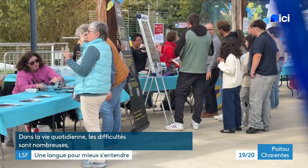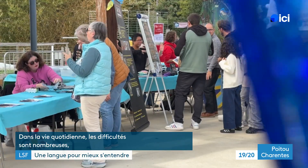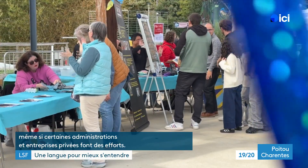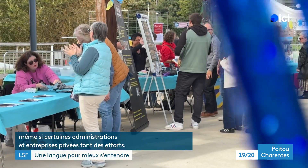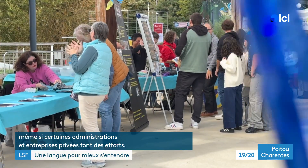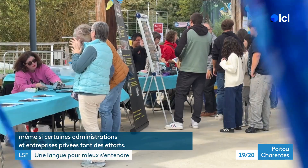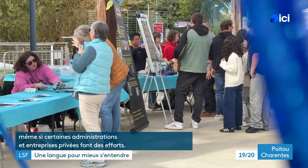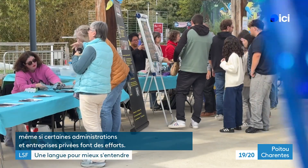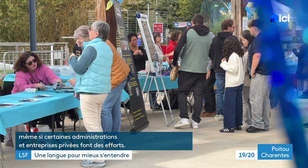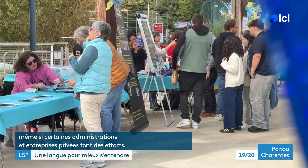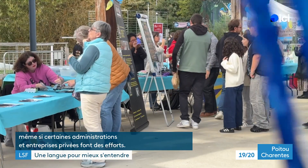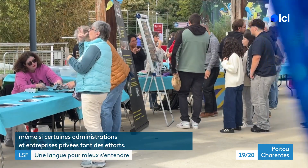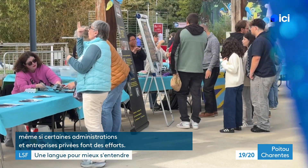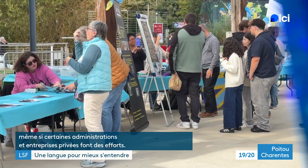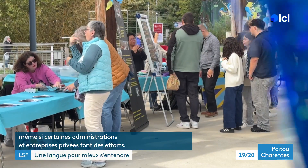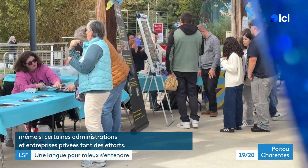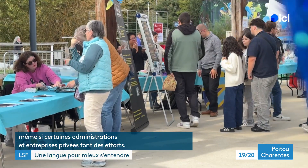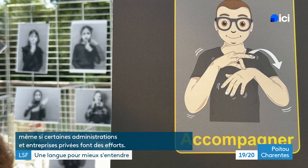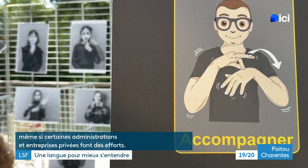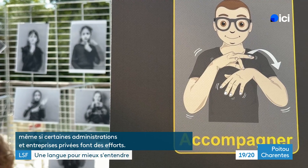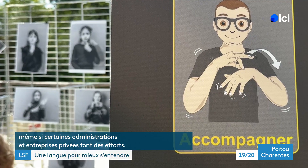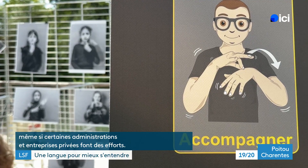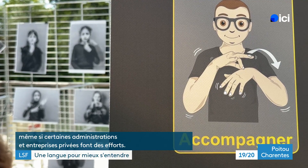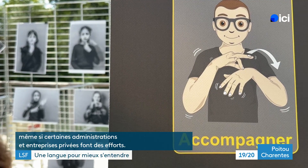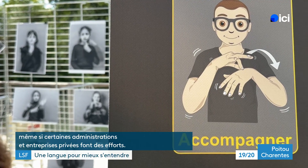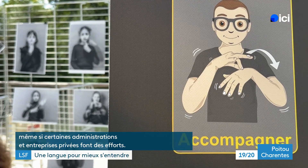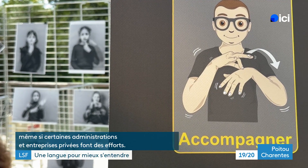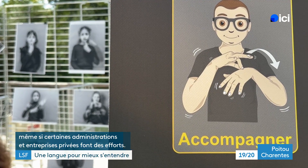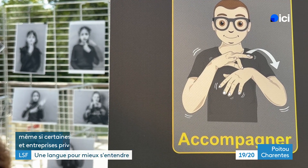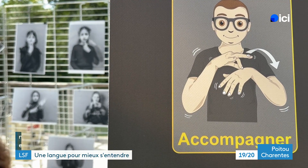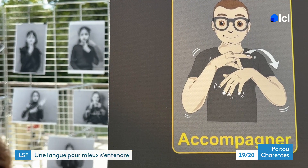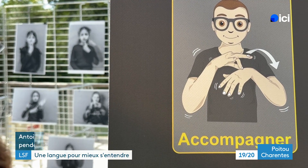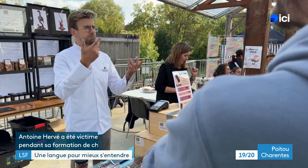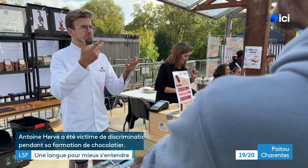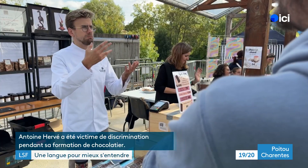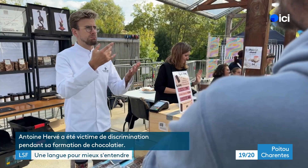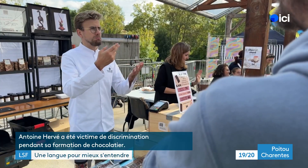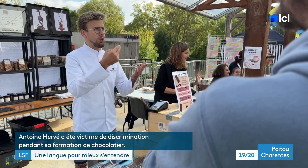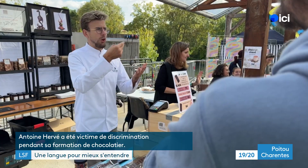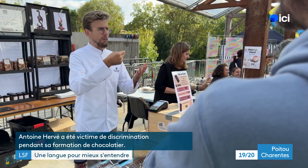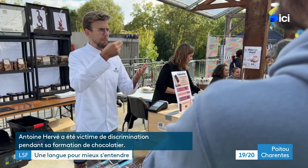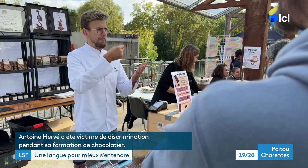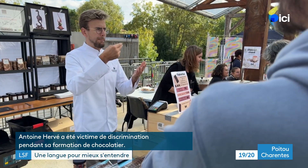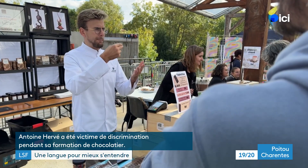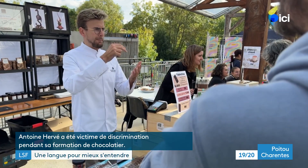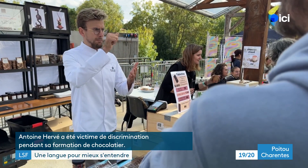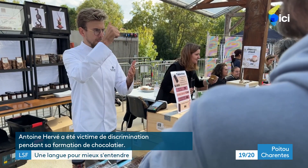même si certaines administrations et entreprises privées font des efforts. Antoine Hervé a été victime de discrimination pendant sa formation